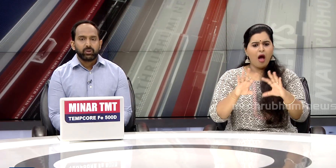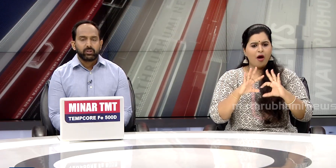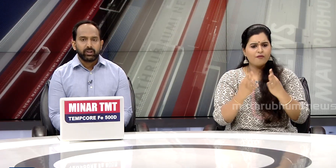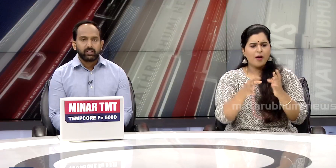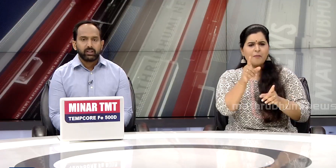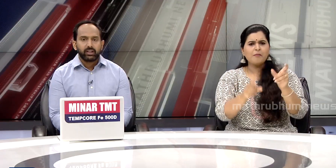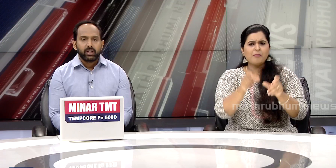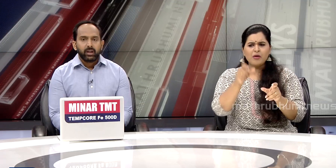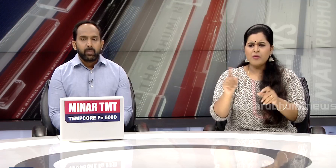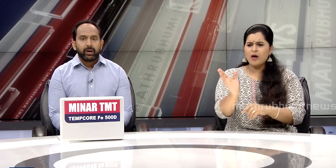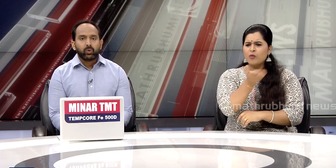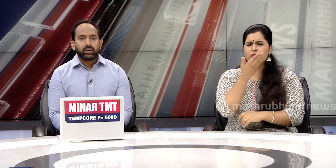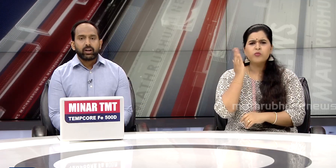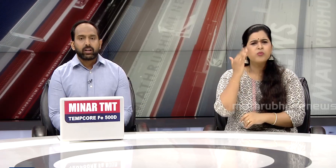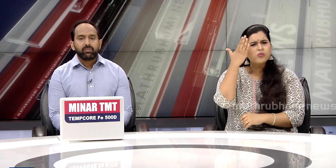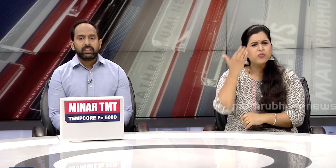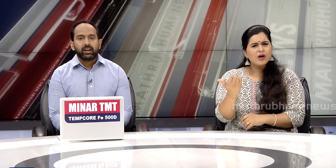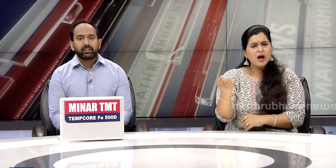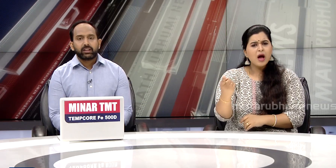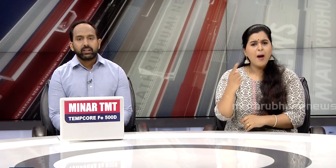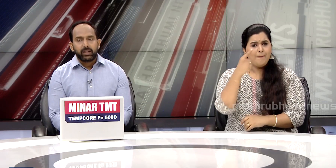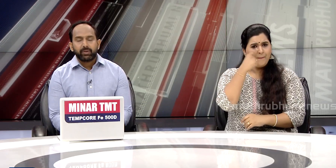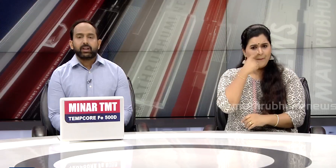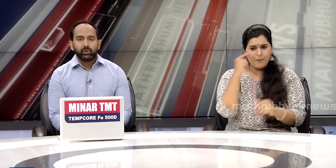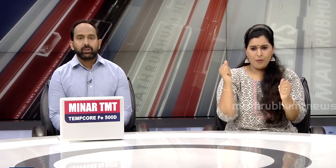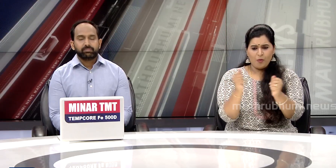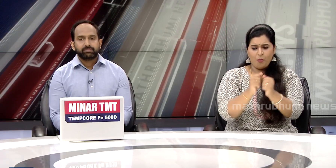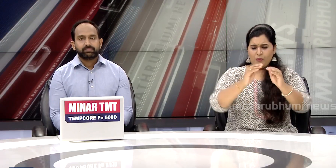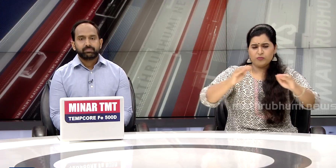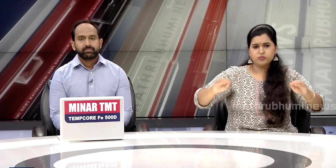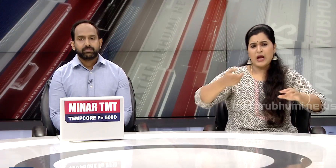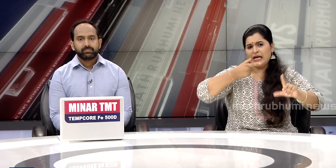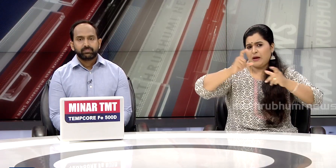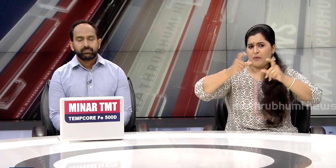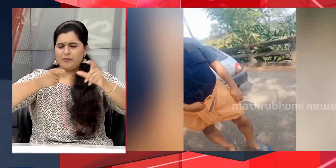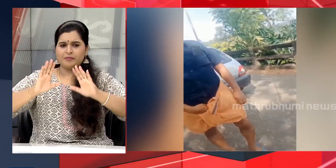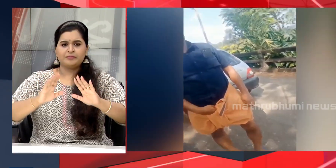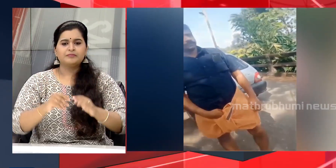വിദ്യാർത്ഥികൾ പോലീസിൽ പരാതി നൽകി. പെൺകുട്ടികളടക്കം വിദ്യാർത്ഥികൾക്കെതിരെയും പരാതിയുണ്ട്.